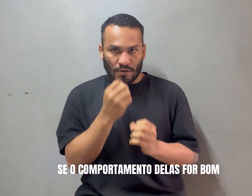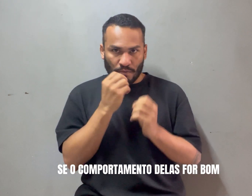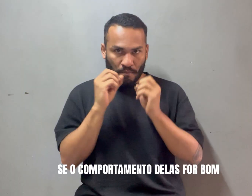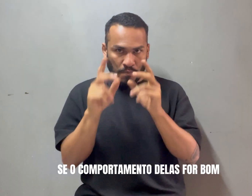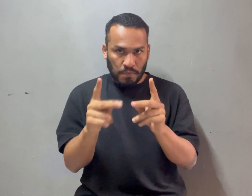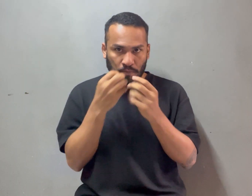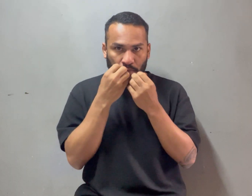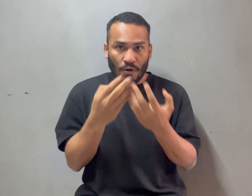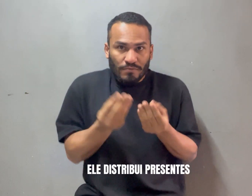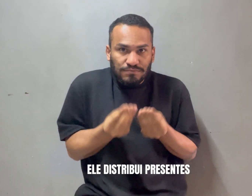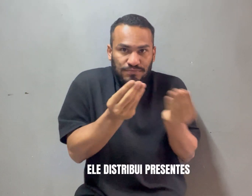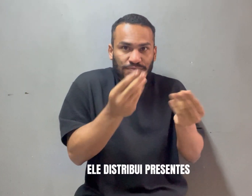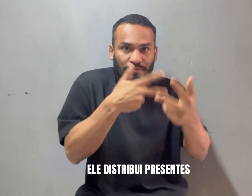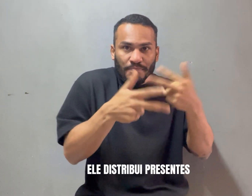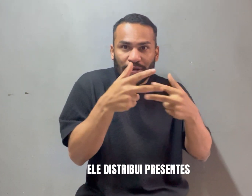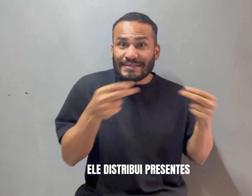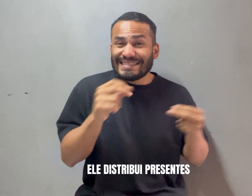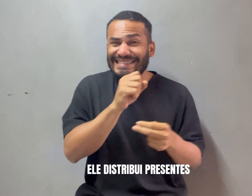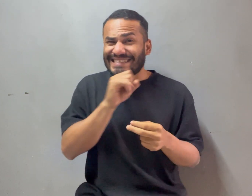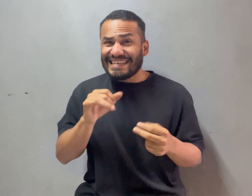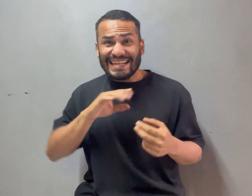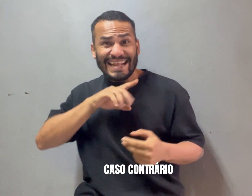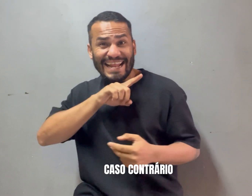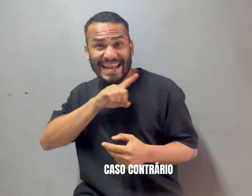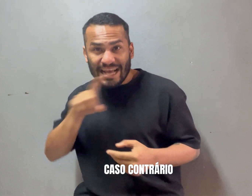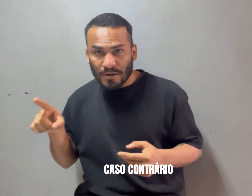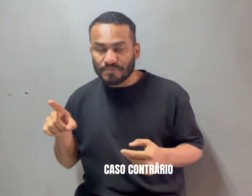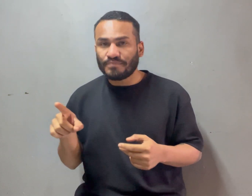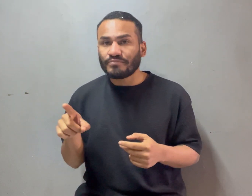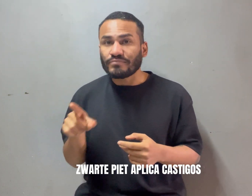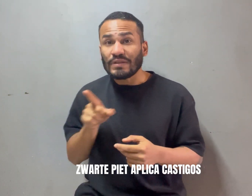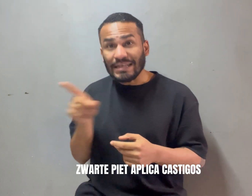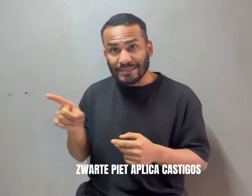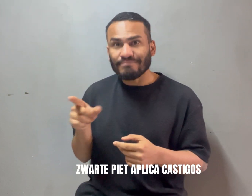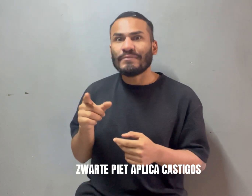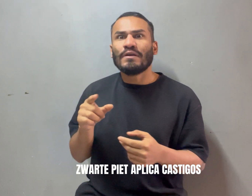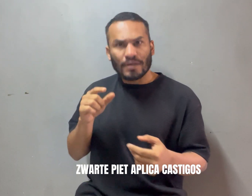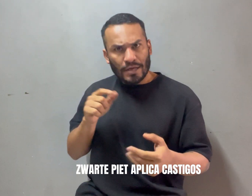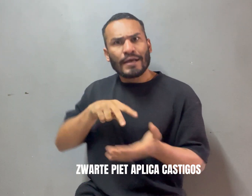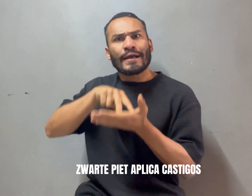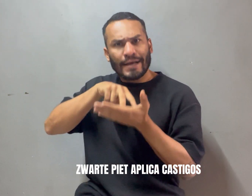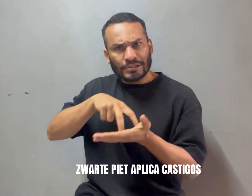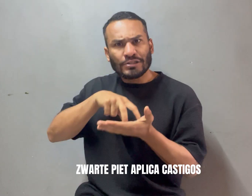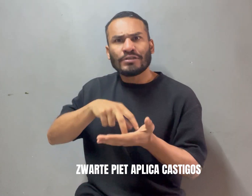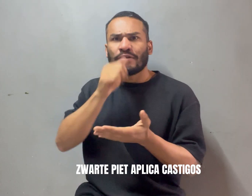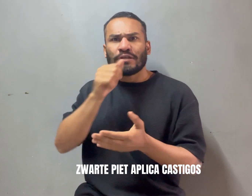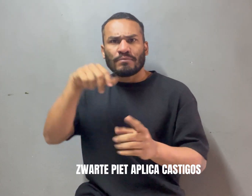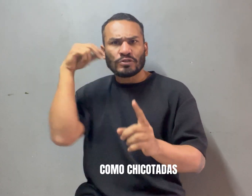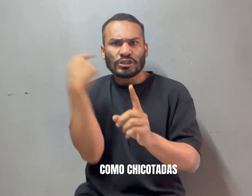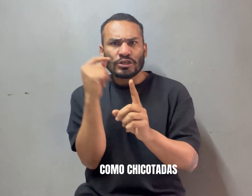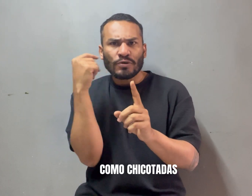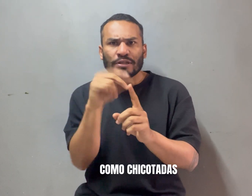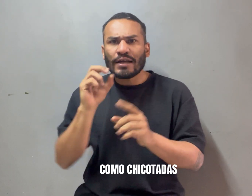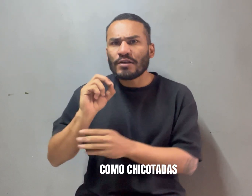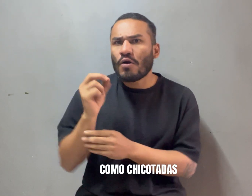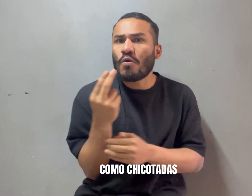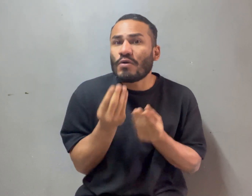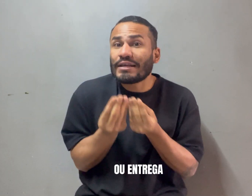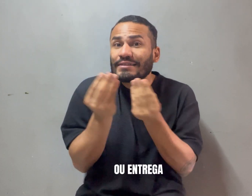for bom, ele distribui presentes. Caso contrário, Zwarte Piet aplica castigos como chicotadas ou